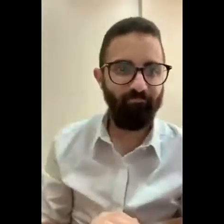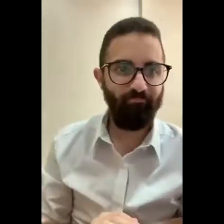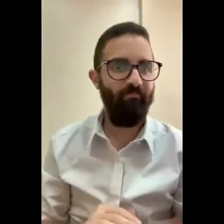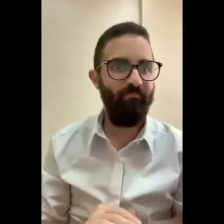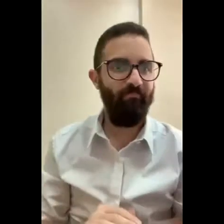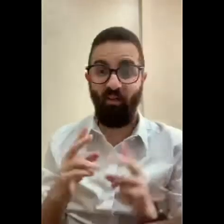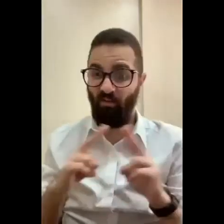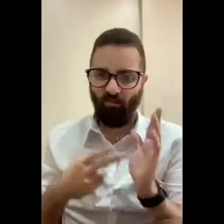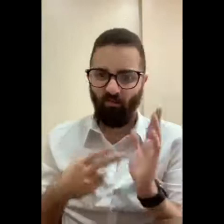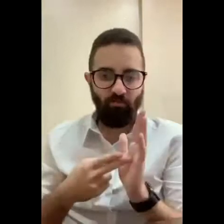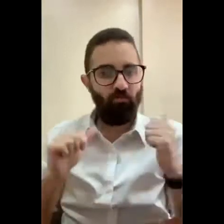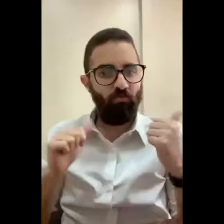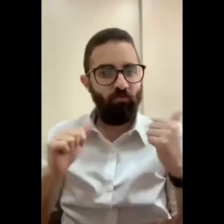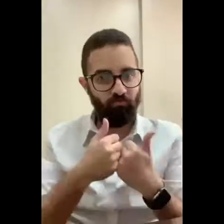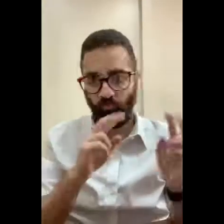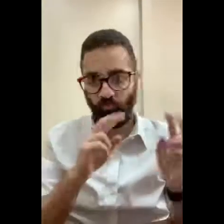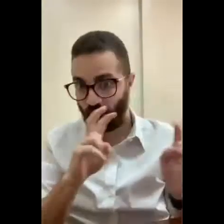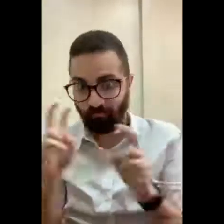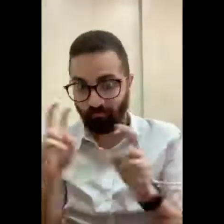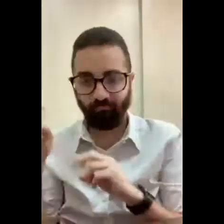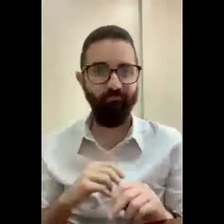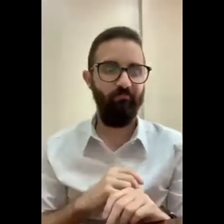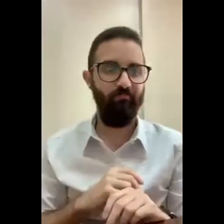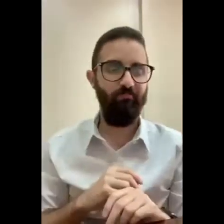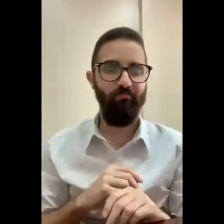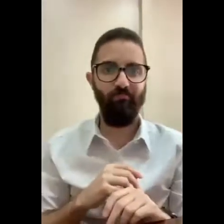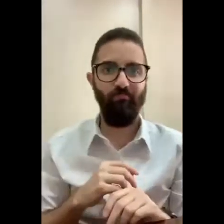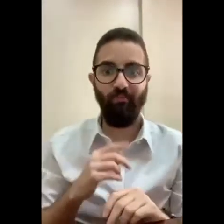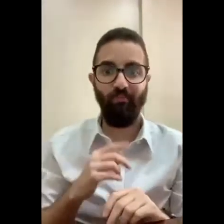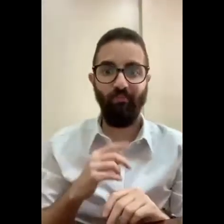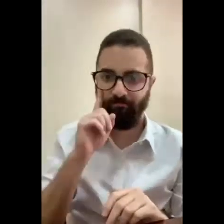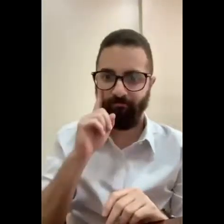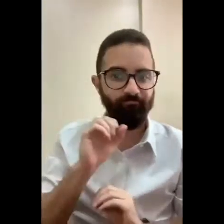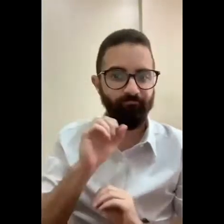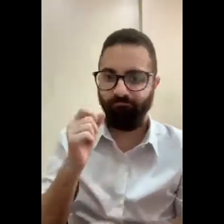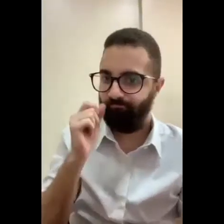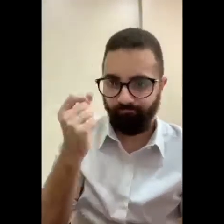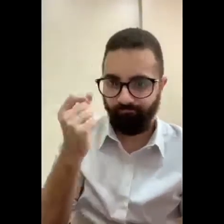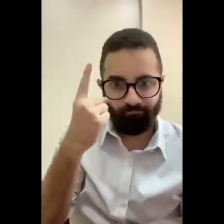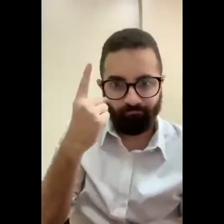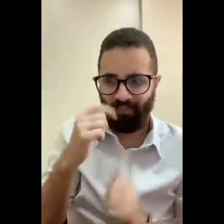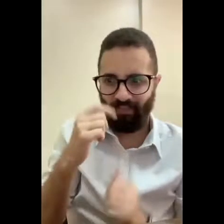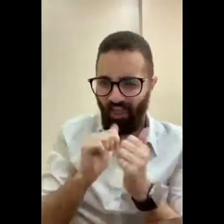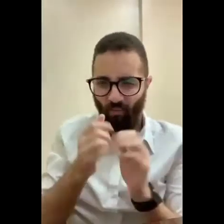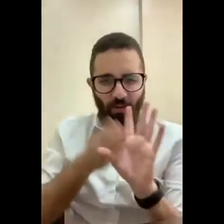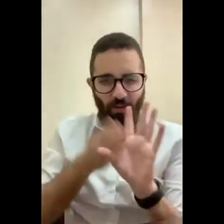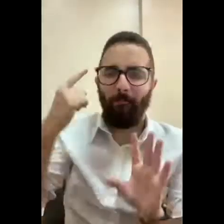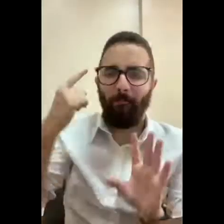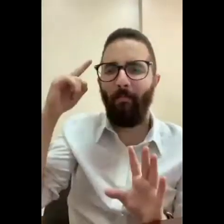conmigo, nunca. Ha sido un desafío grande para mí realmente. Las personas